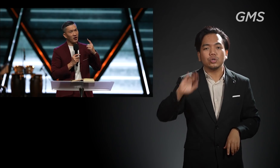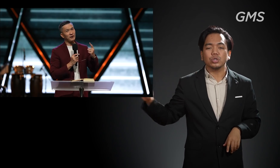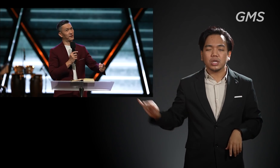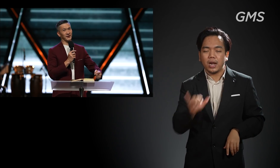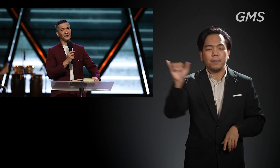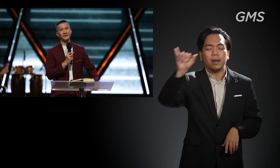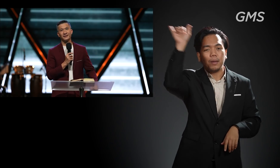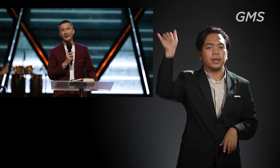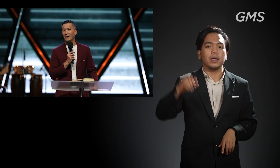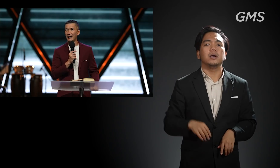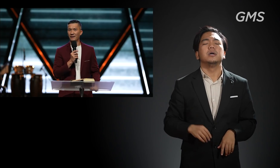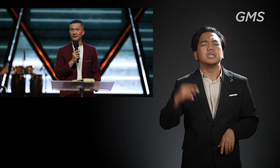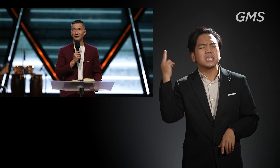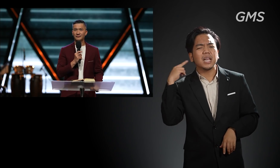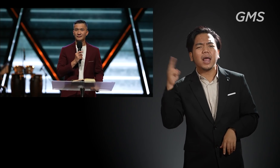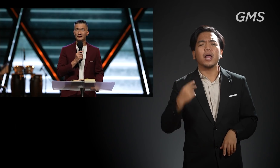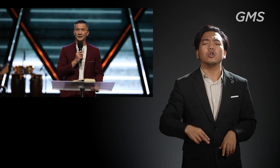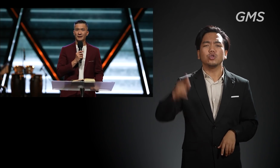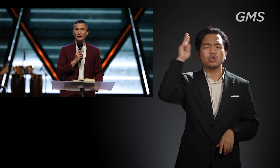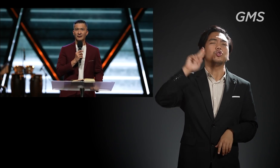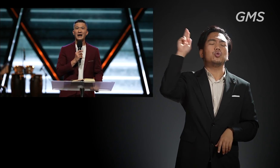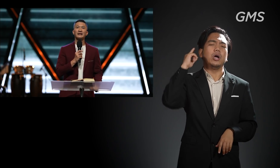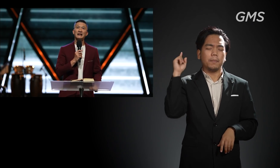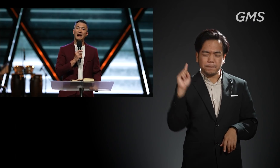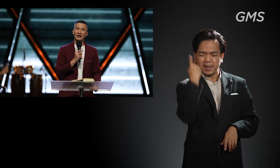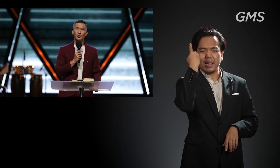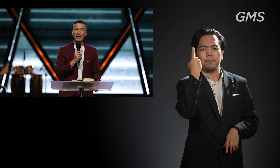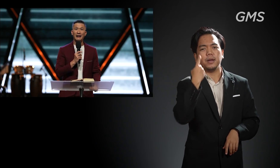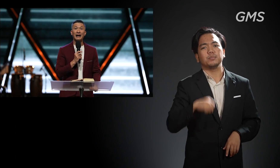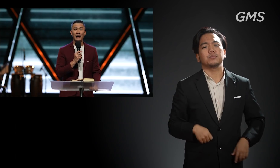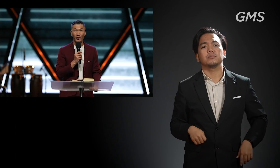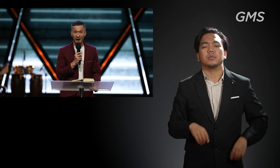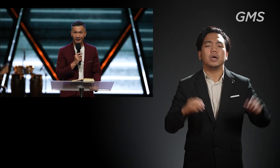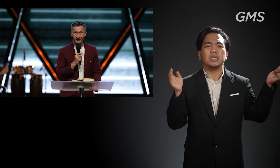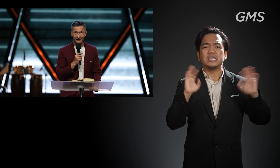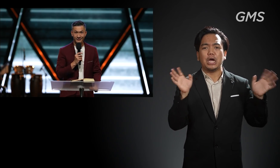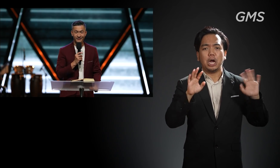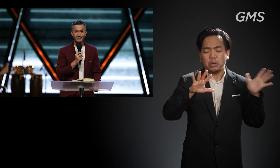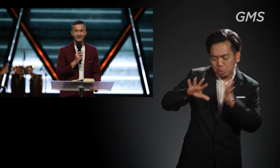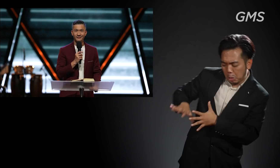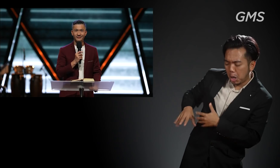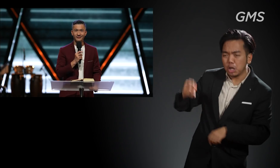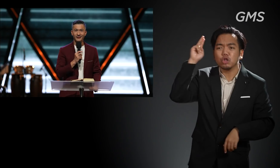Always God first in our life. Jangan tinggalkan Tuhan gara-gara orang.